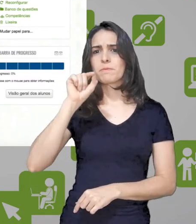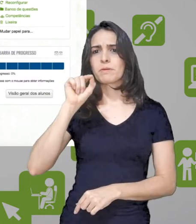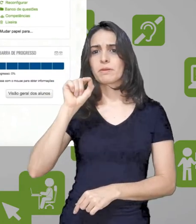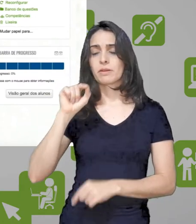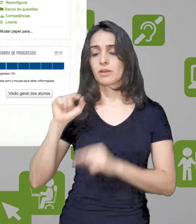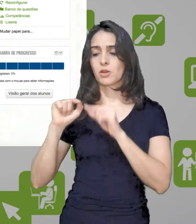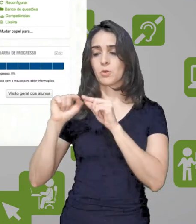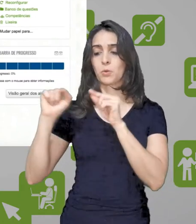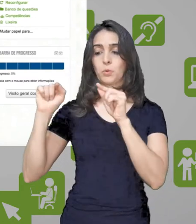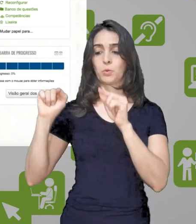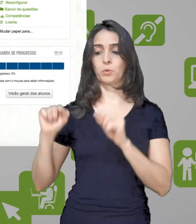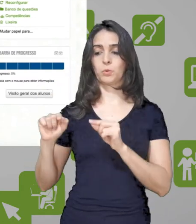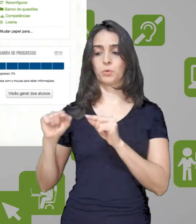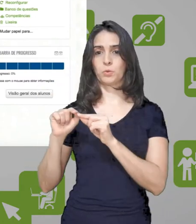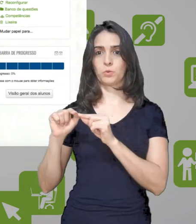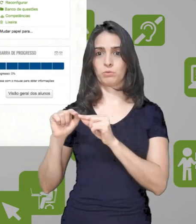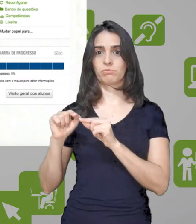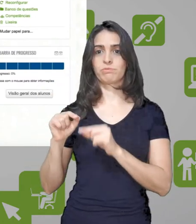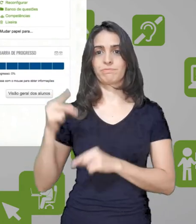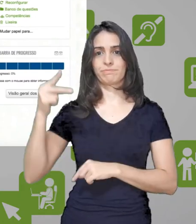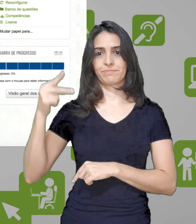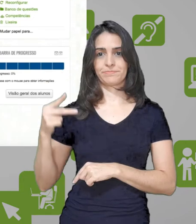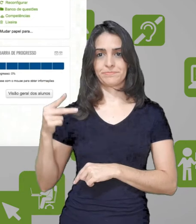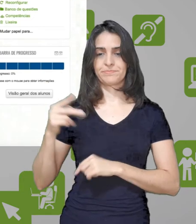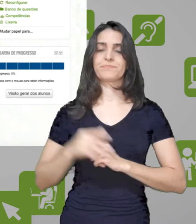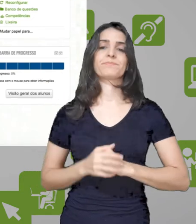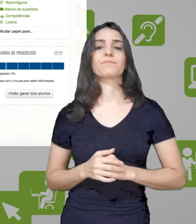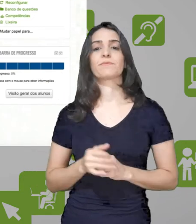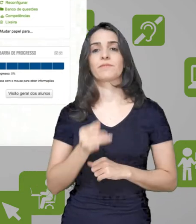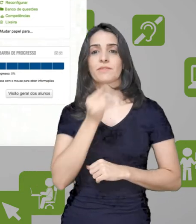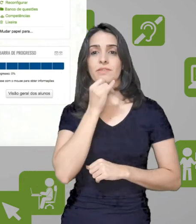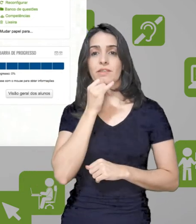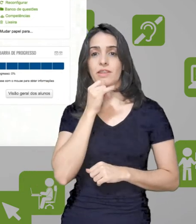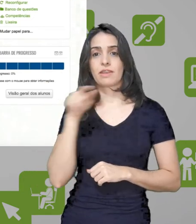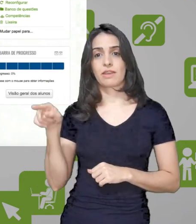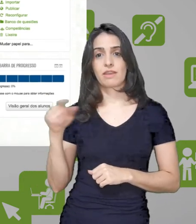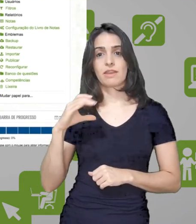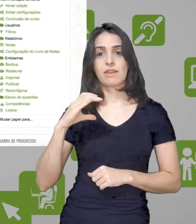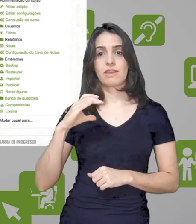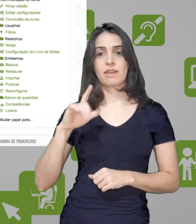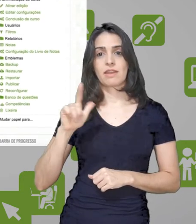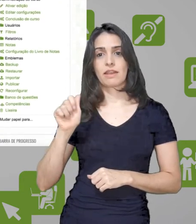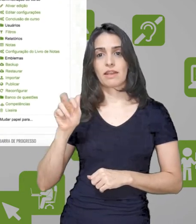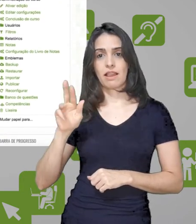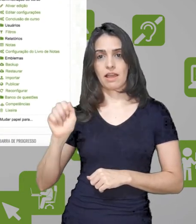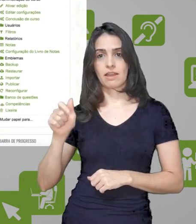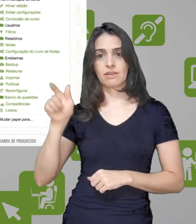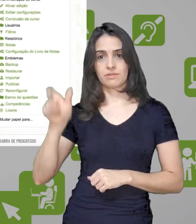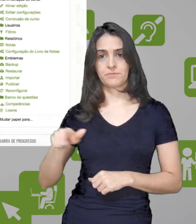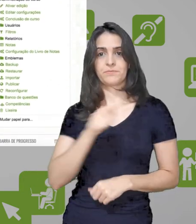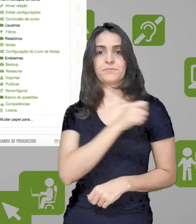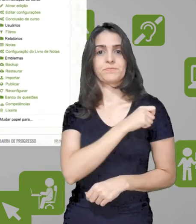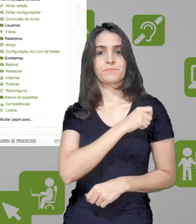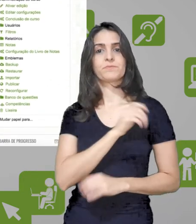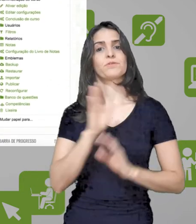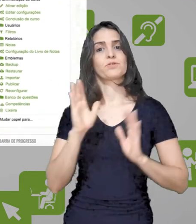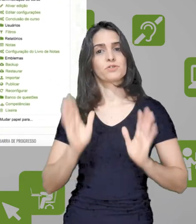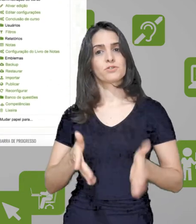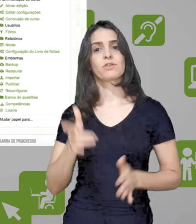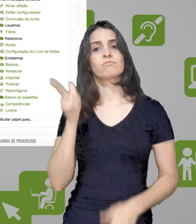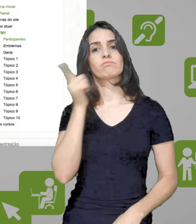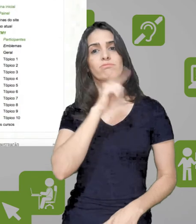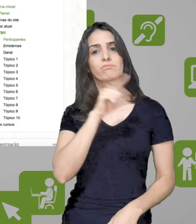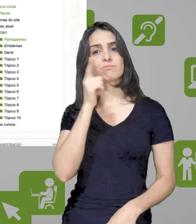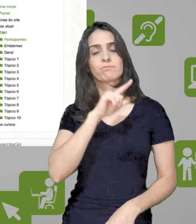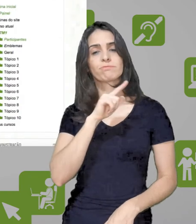essa configuração automática? Essa configuração automática, ela é feita em cada atividade. Então, eu vou ativar a